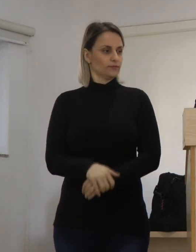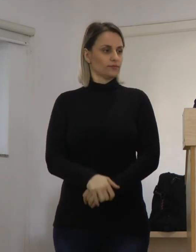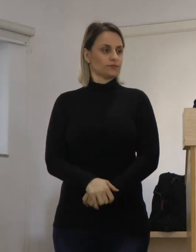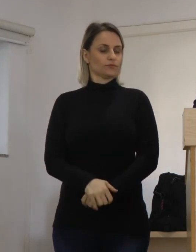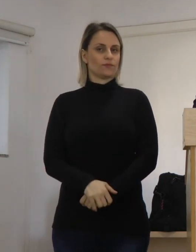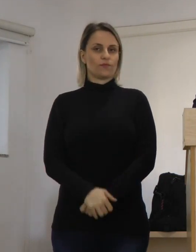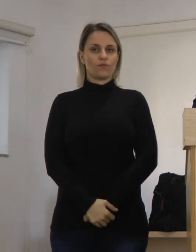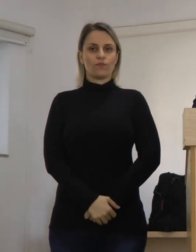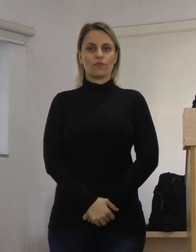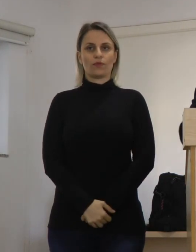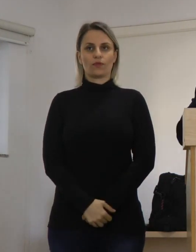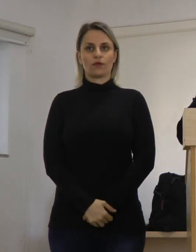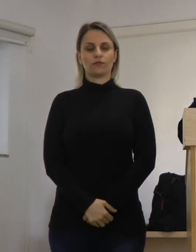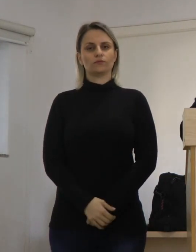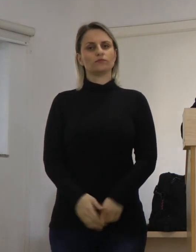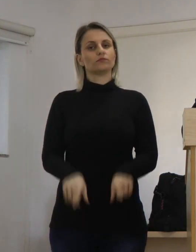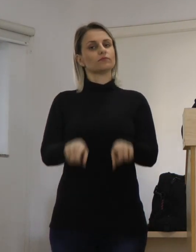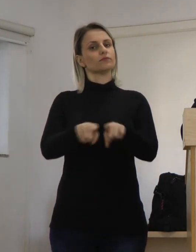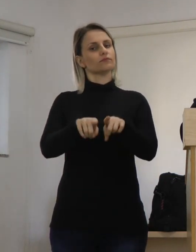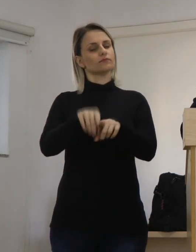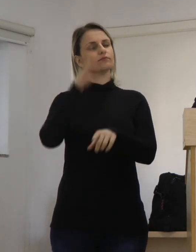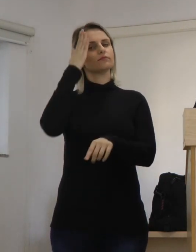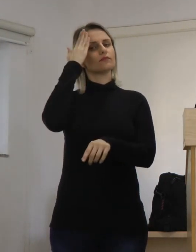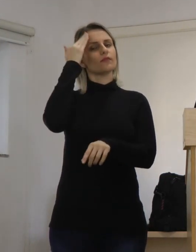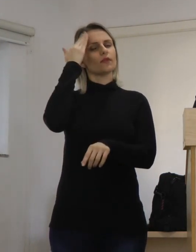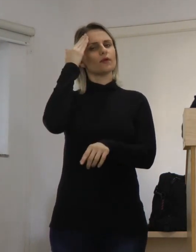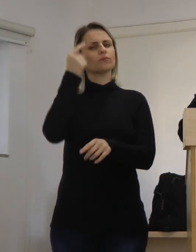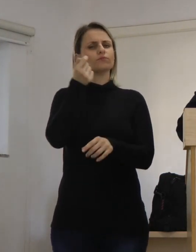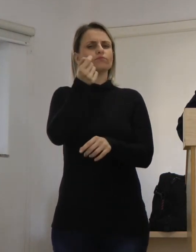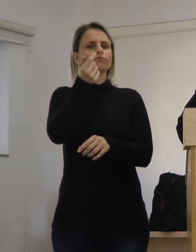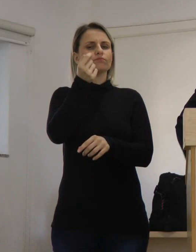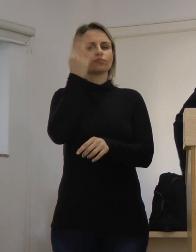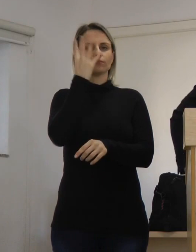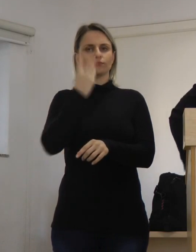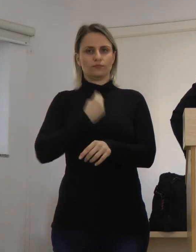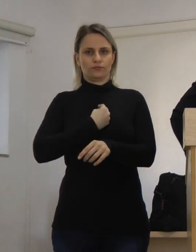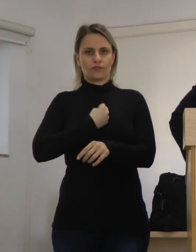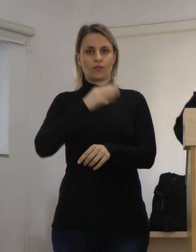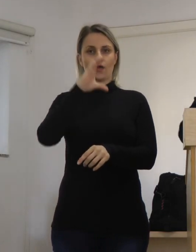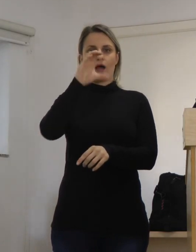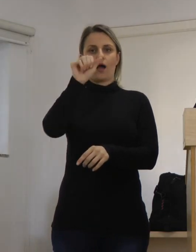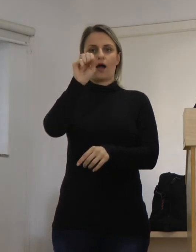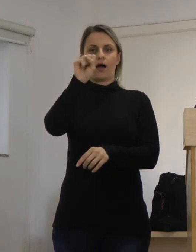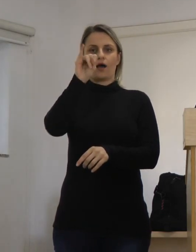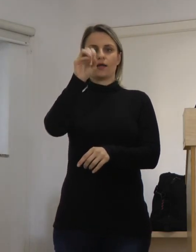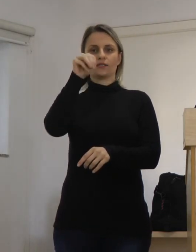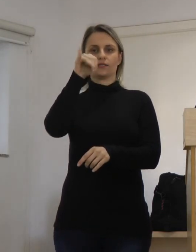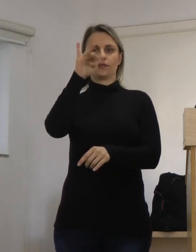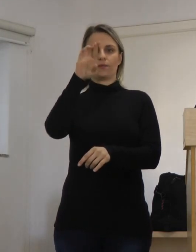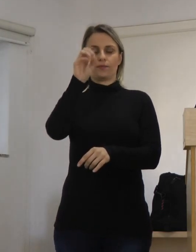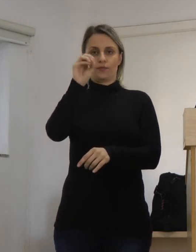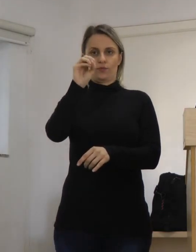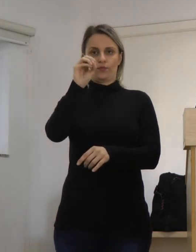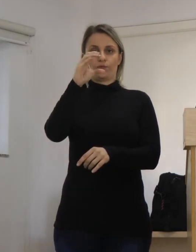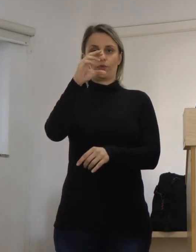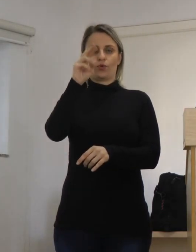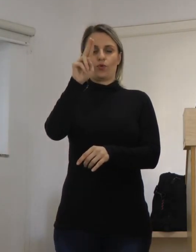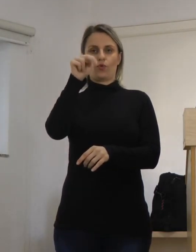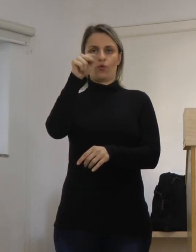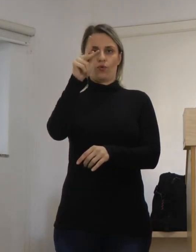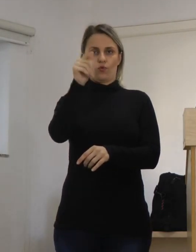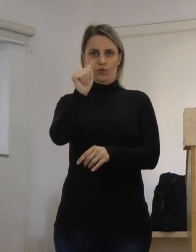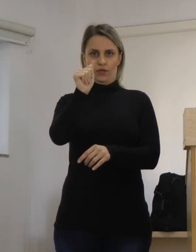a gente vai saber um pouquinho sobre o espiritismo com Casimiro Cunha. Ele é nascido em